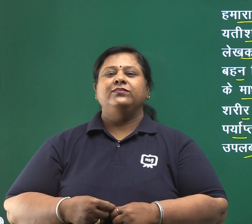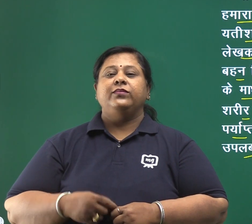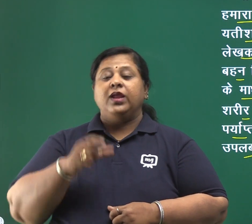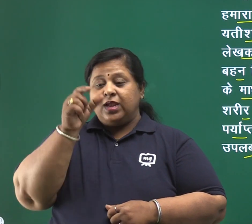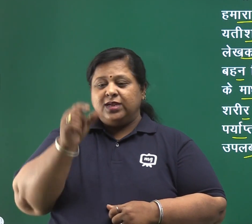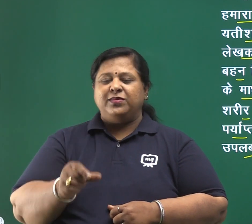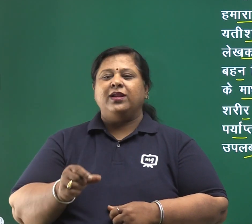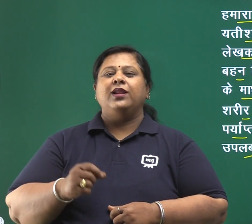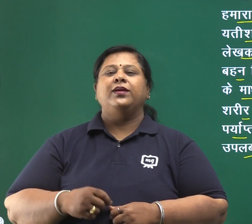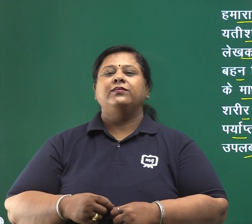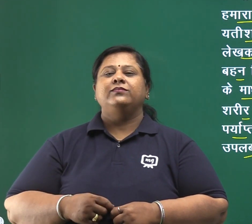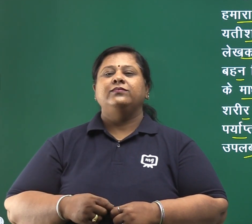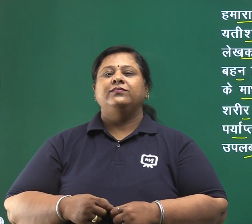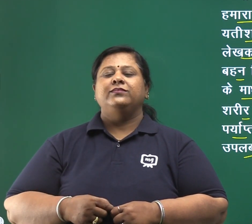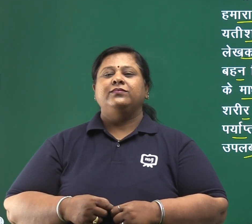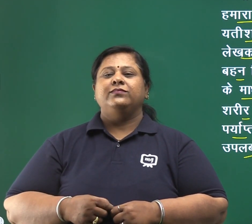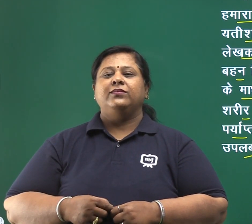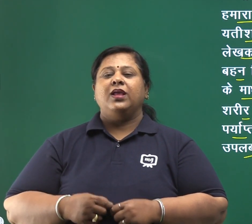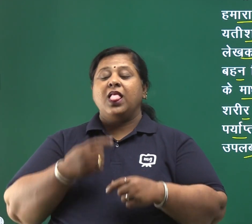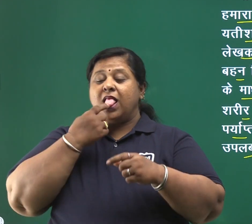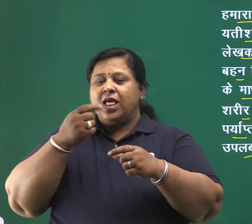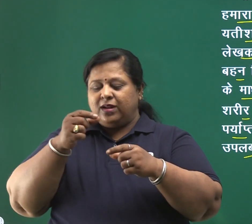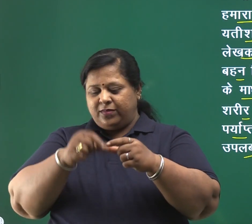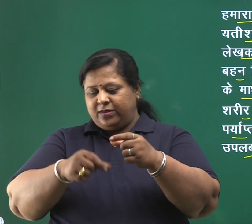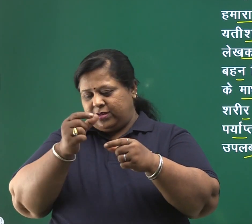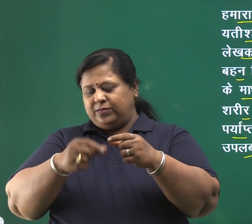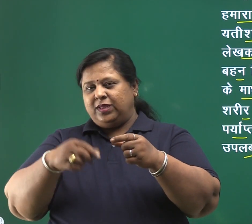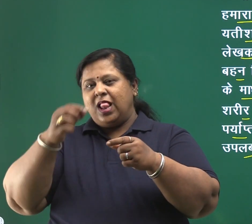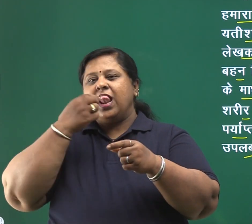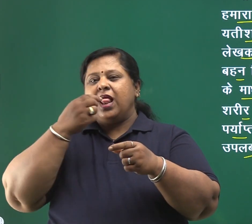इस परख नली में रक्त है।